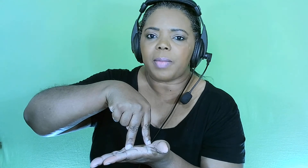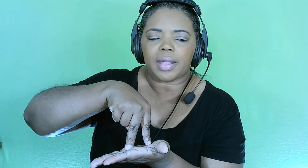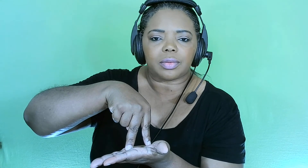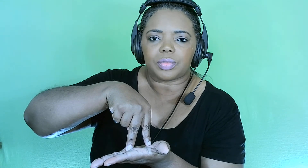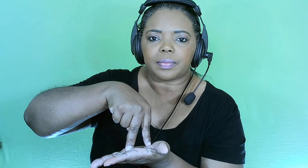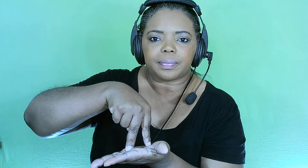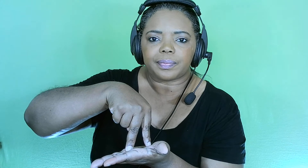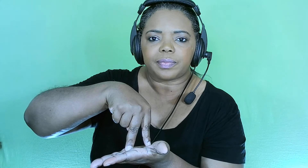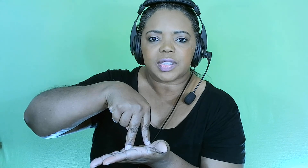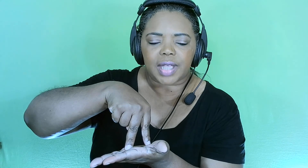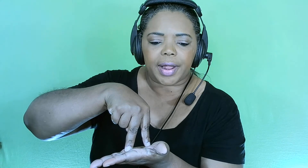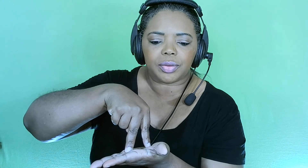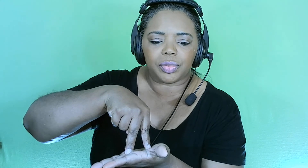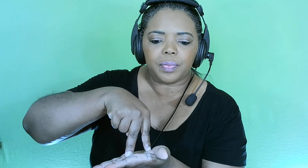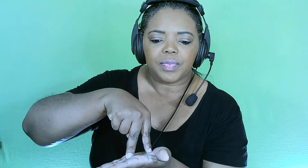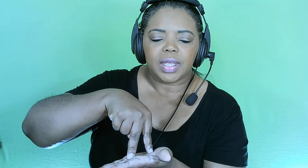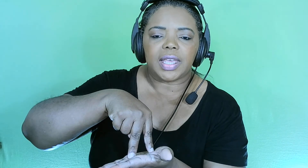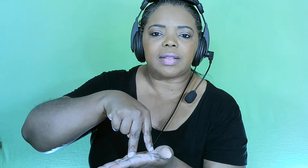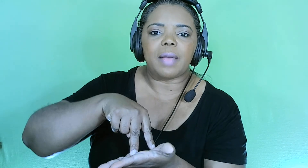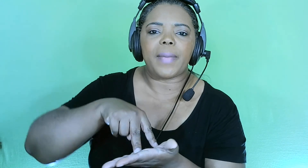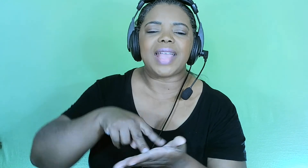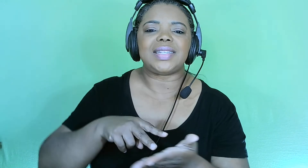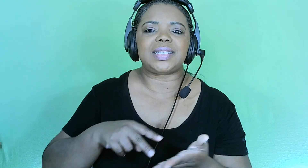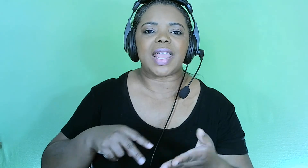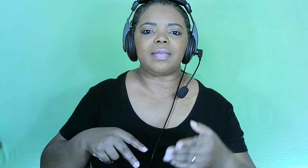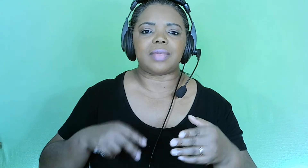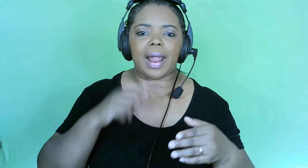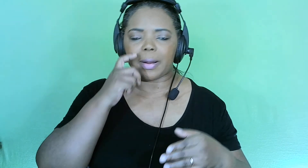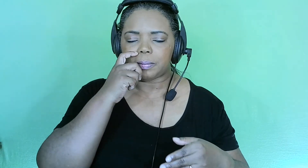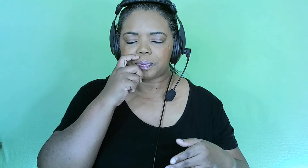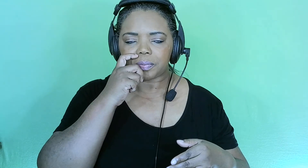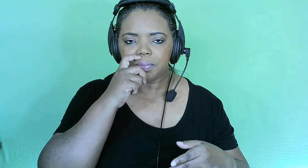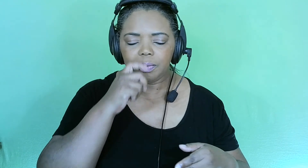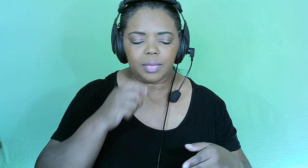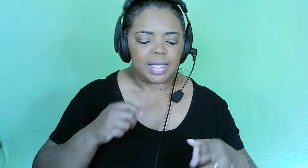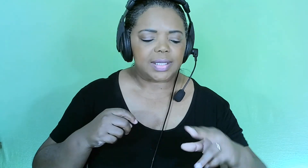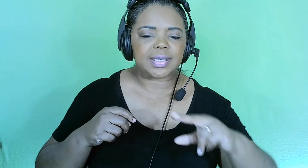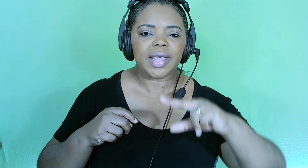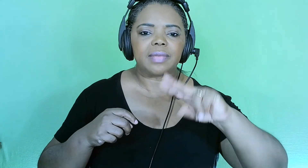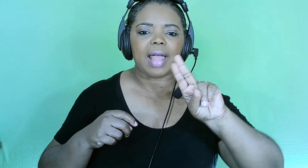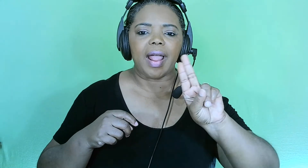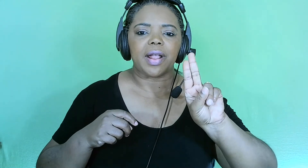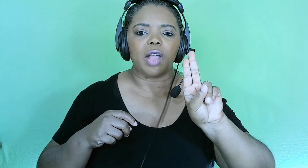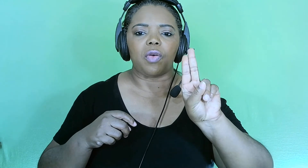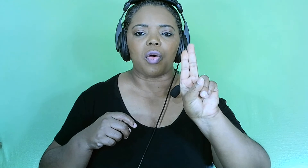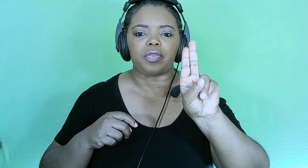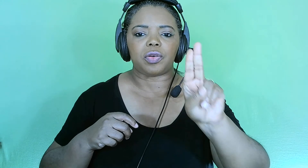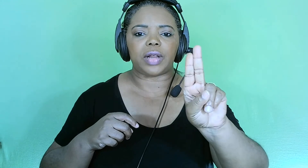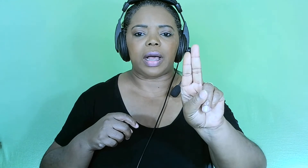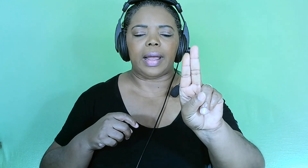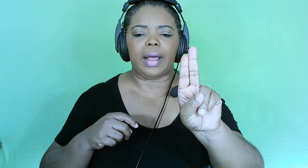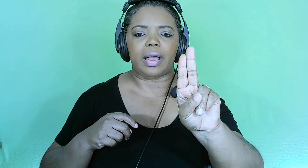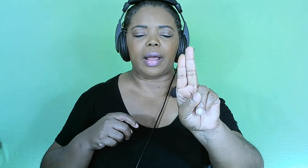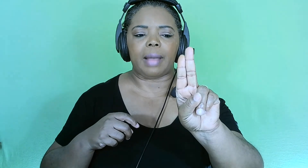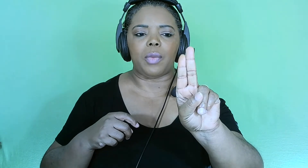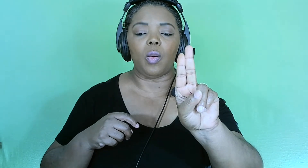movimento, certo? E também sentar. Sentar, eu vou configurar uma